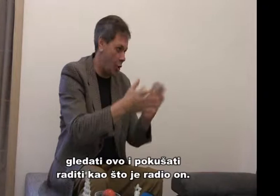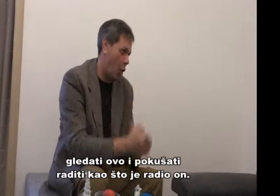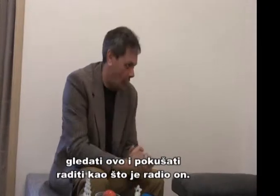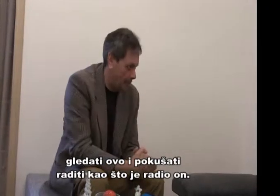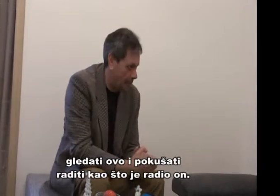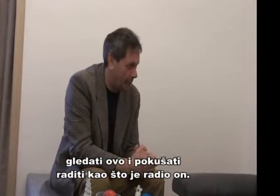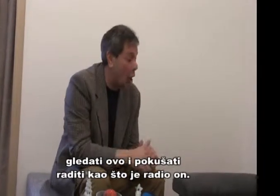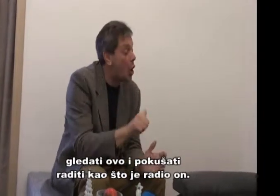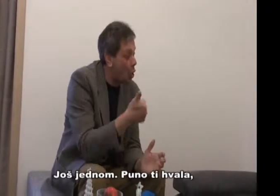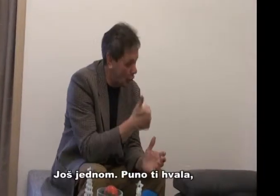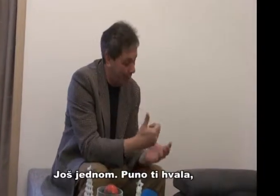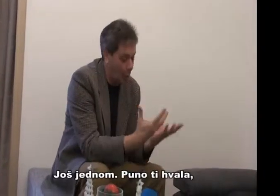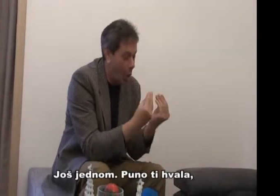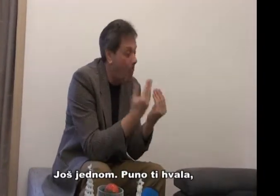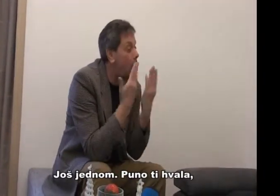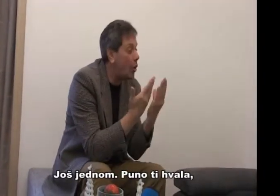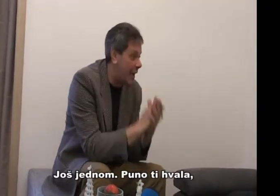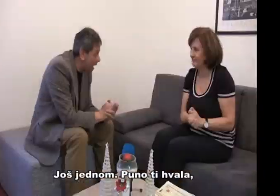on. Još jedan put, puno ti hvala,